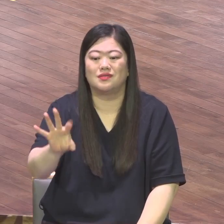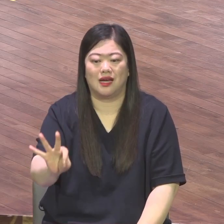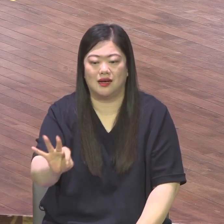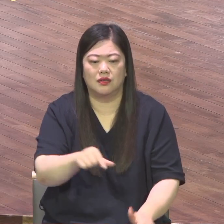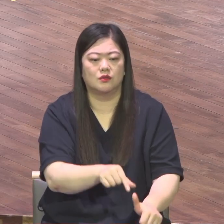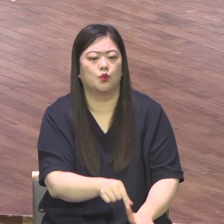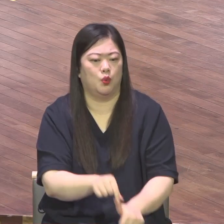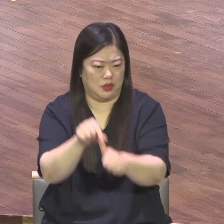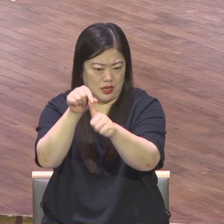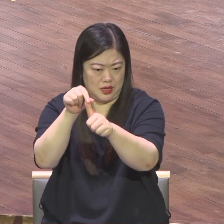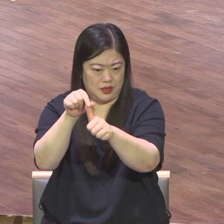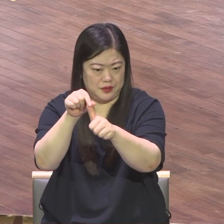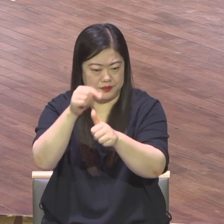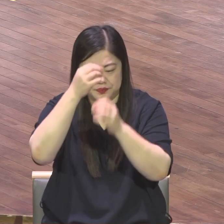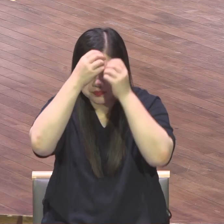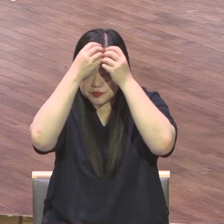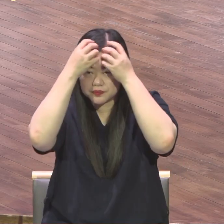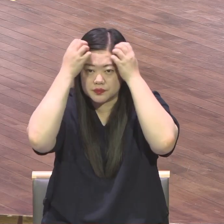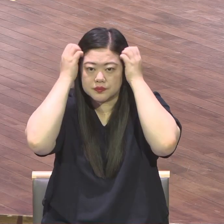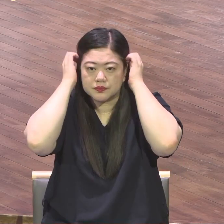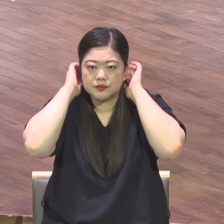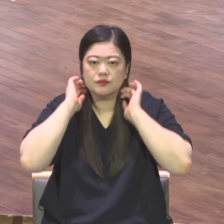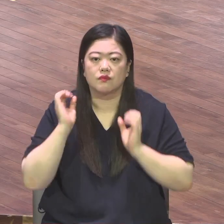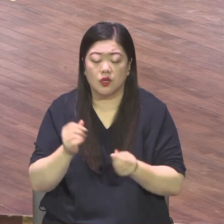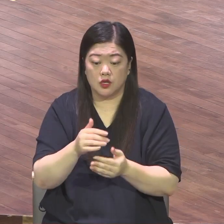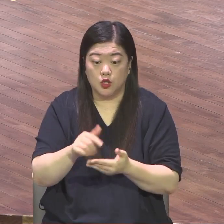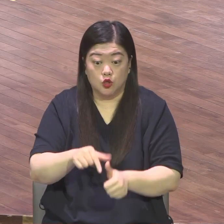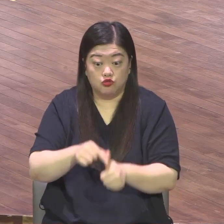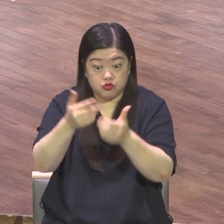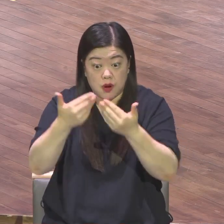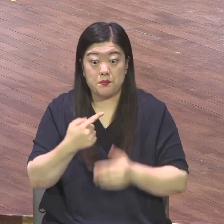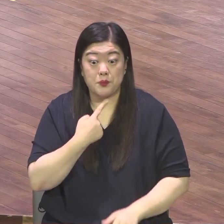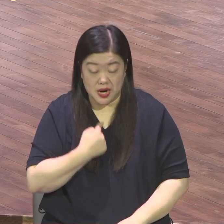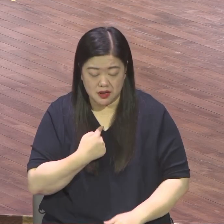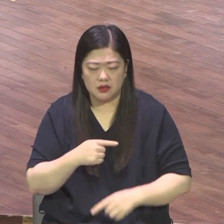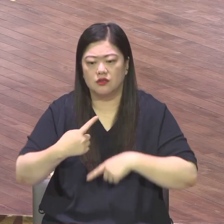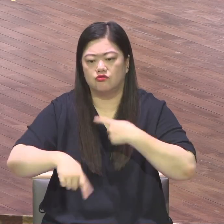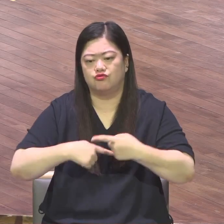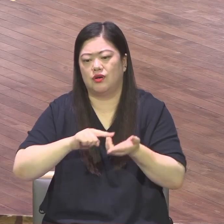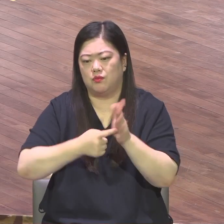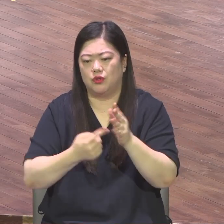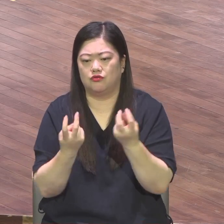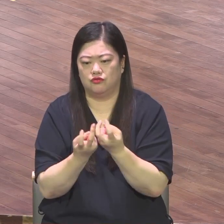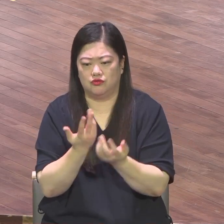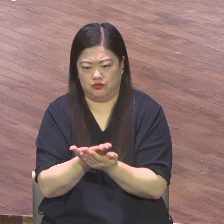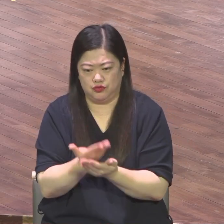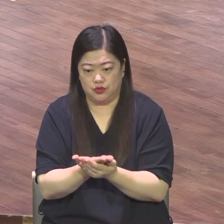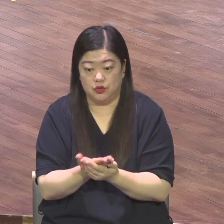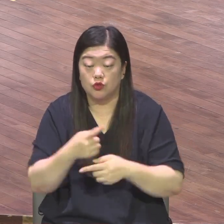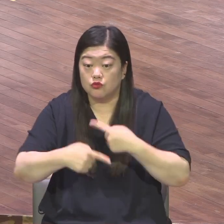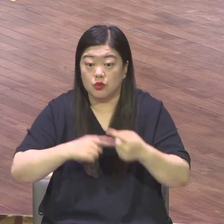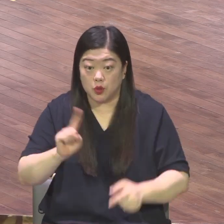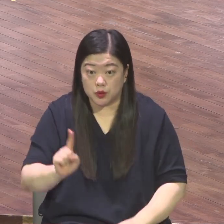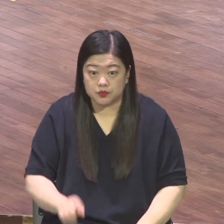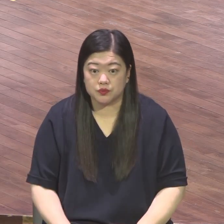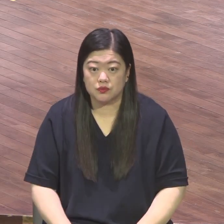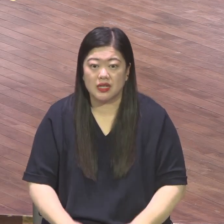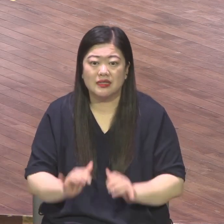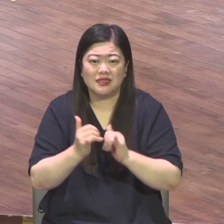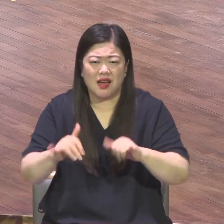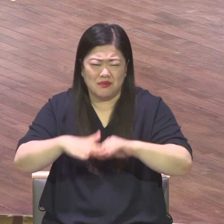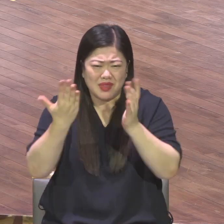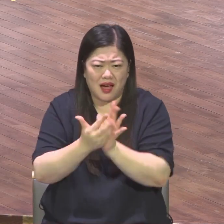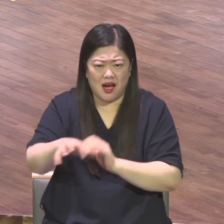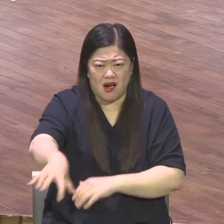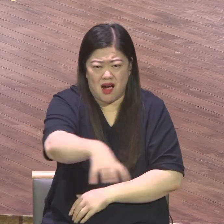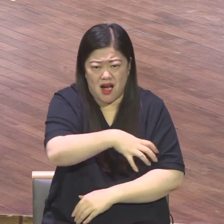여호와의 속량을 받은 자들은 이같이 말할지어다. 여호와께서 대적의 손에서 그들을 속량하사 동서 남북